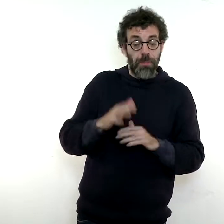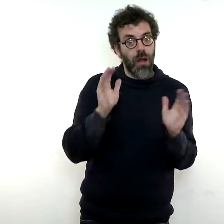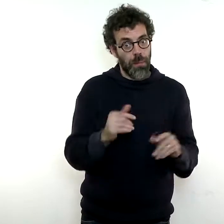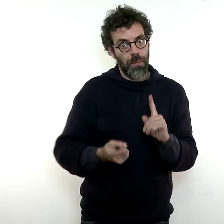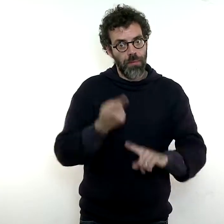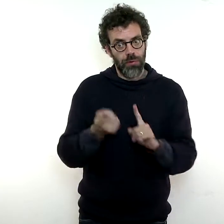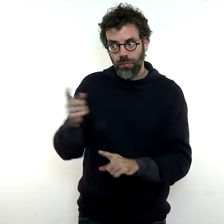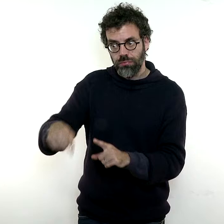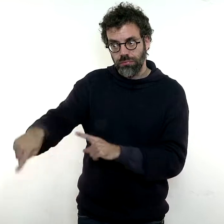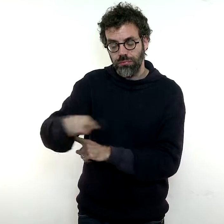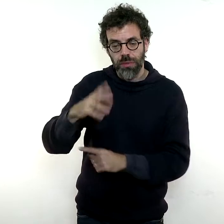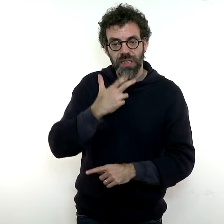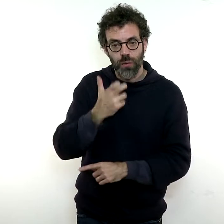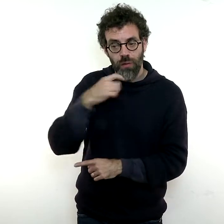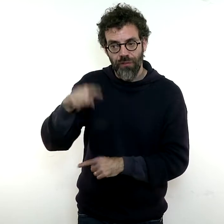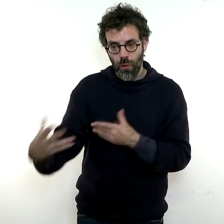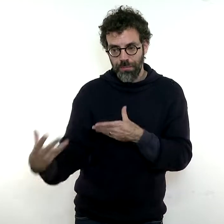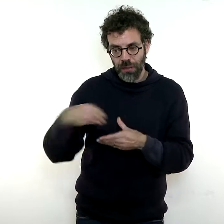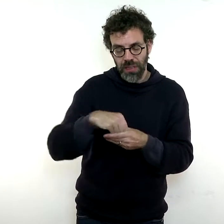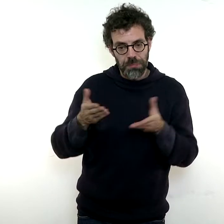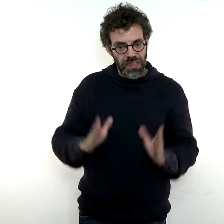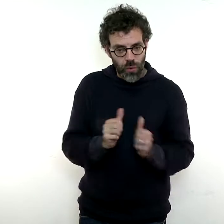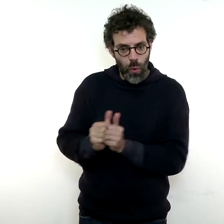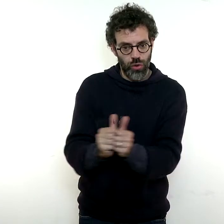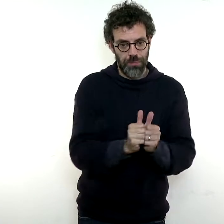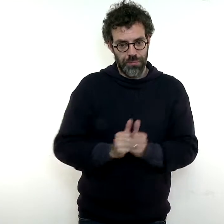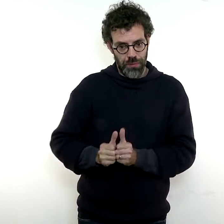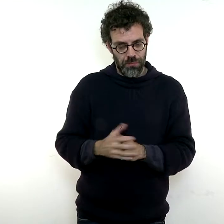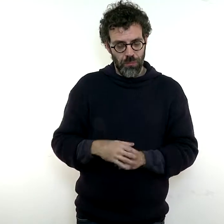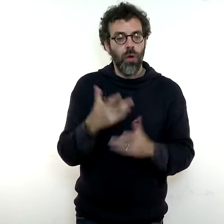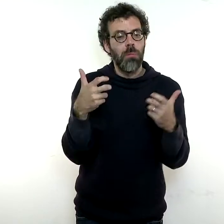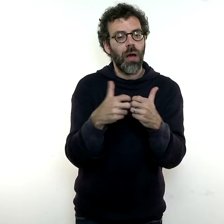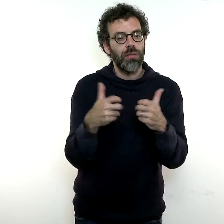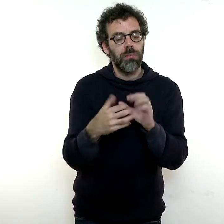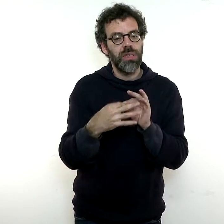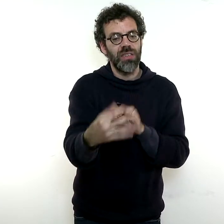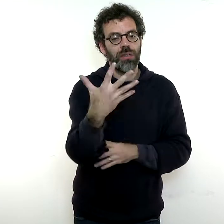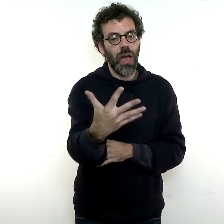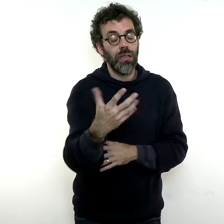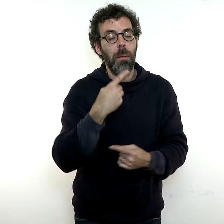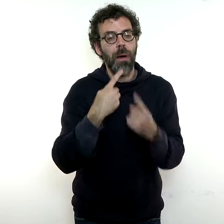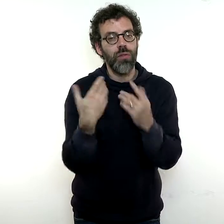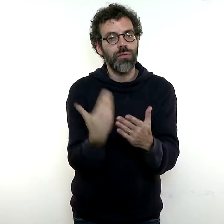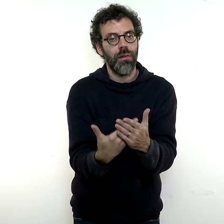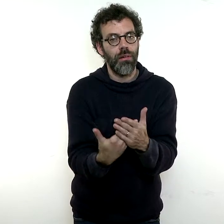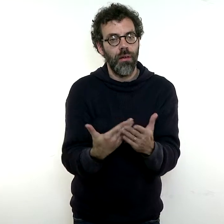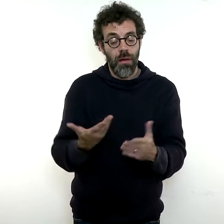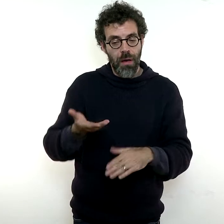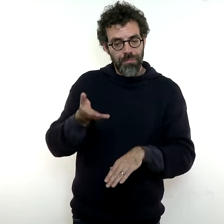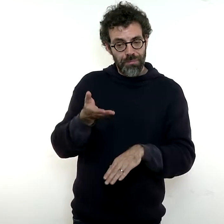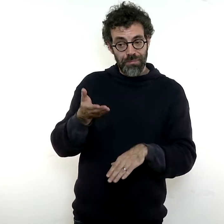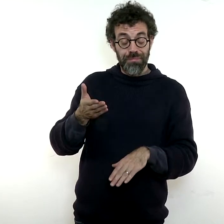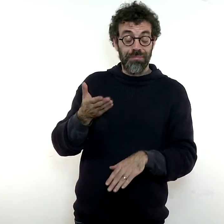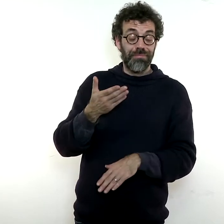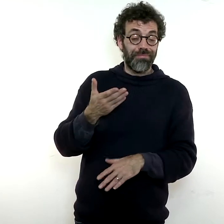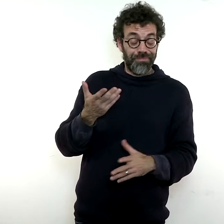plus qu'associé, d'avoir son mot à dire. Et franchement, j'ai pris l'exemple de la ligne 5 parce que je crois réellement que dans le pays, ça ne s'est jamais